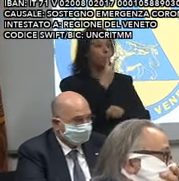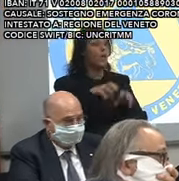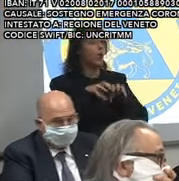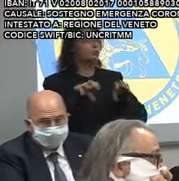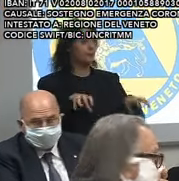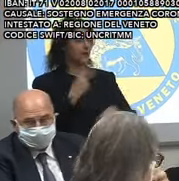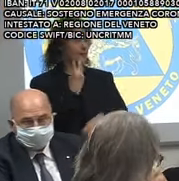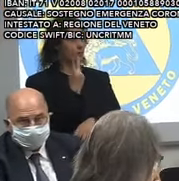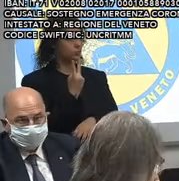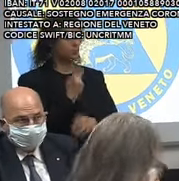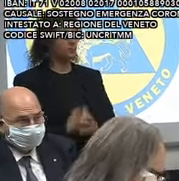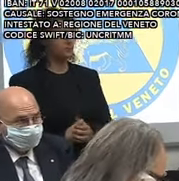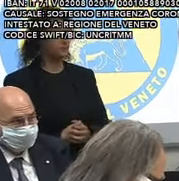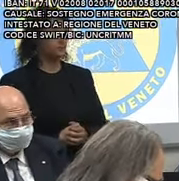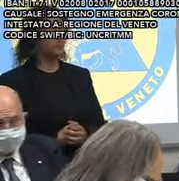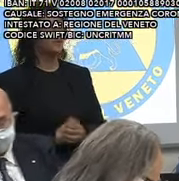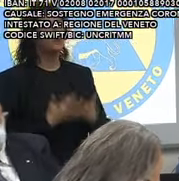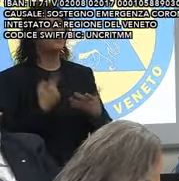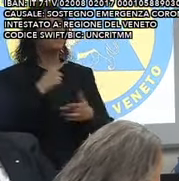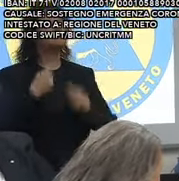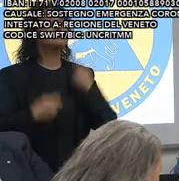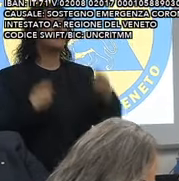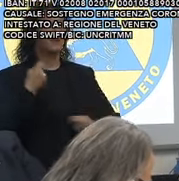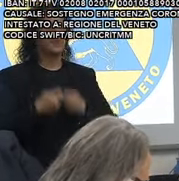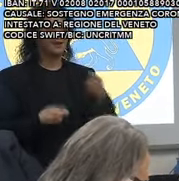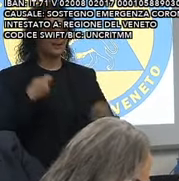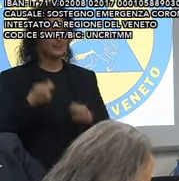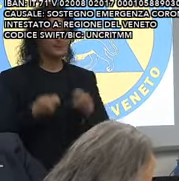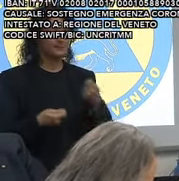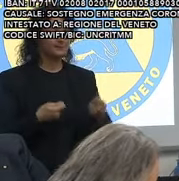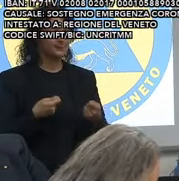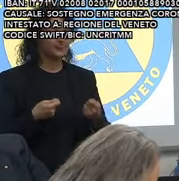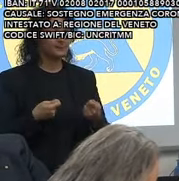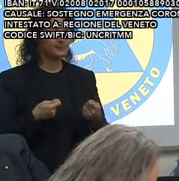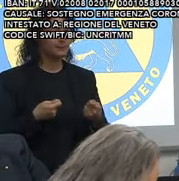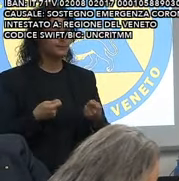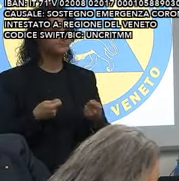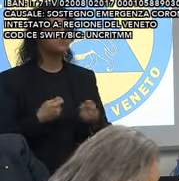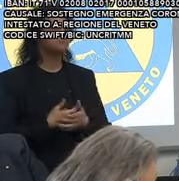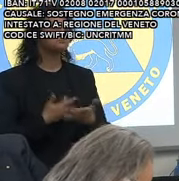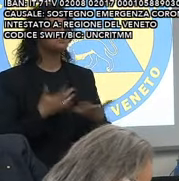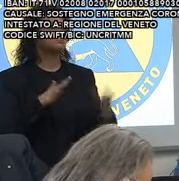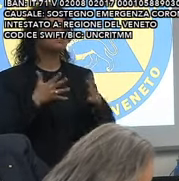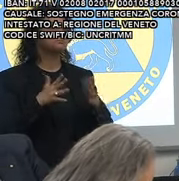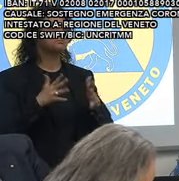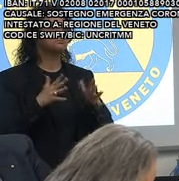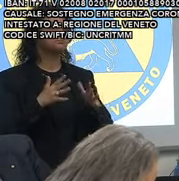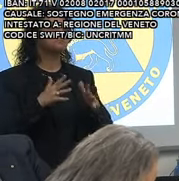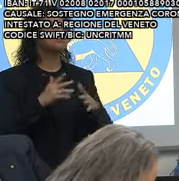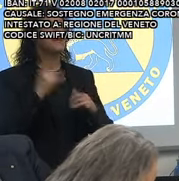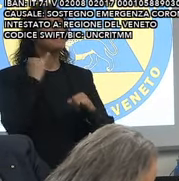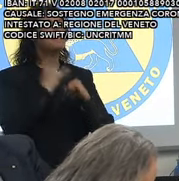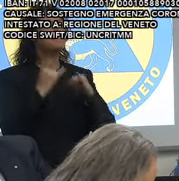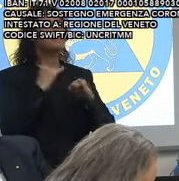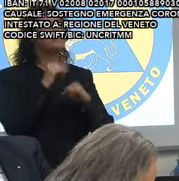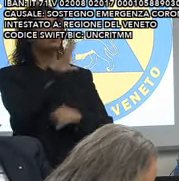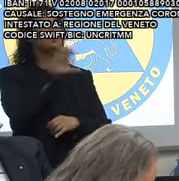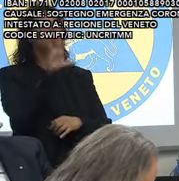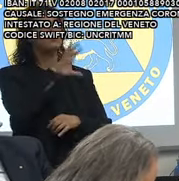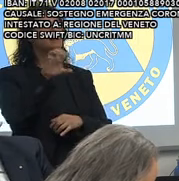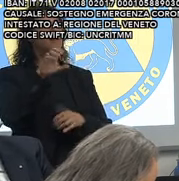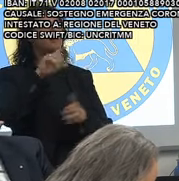No, allora, rispetto ai costi, diciamo che verosimilmente va sul mezzo miliardo di euro, cioè sui 500